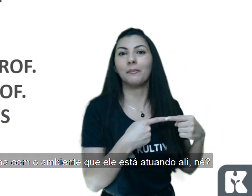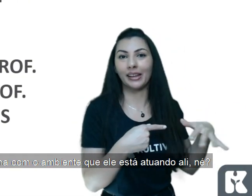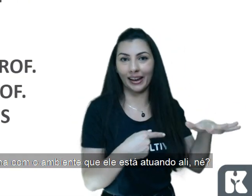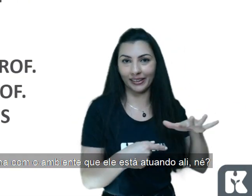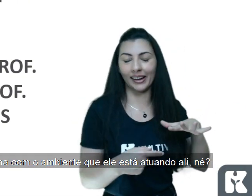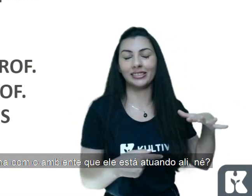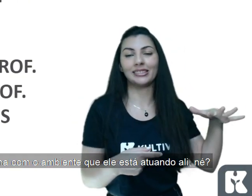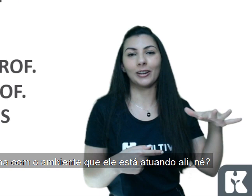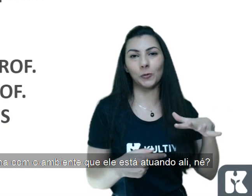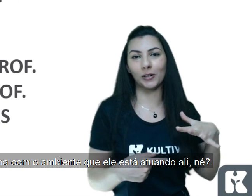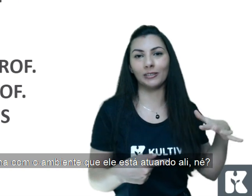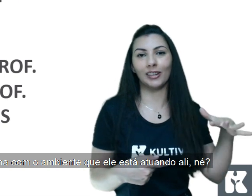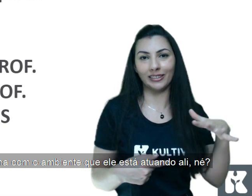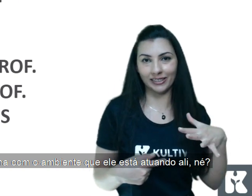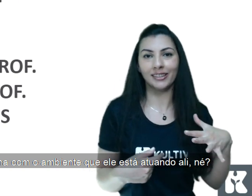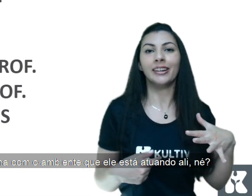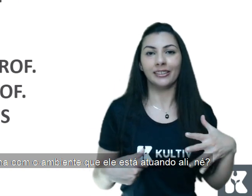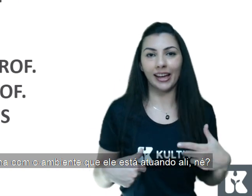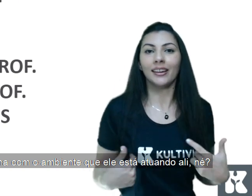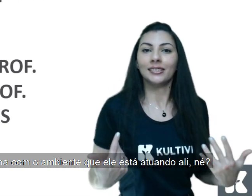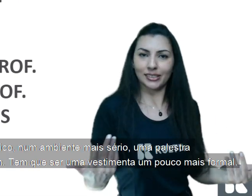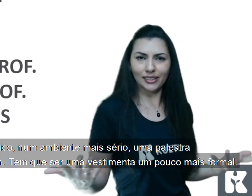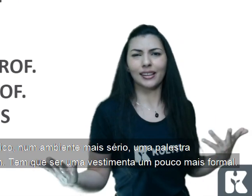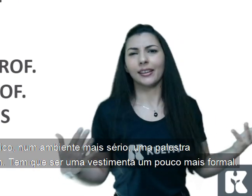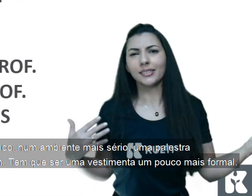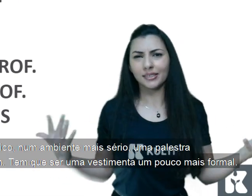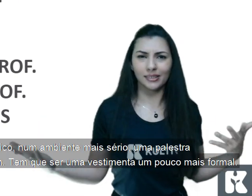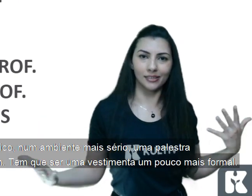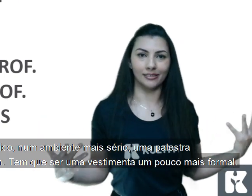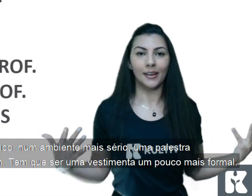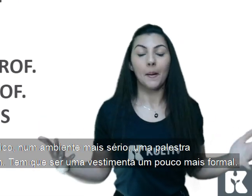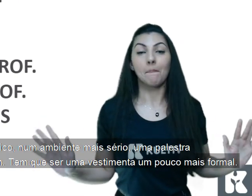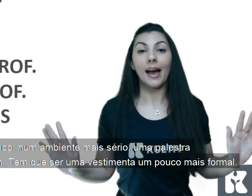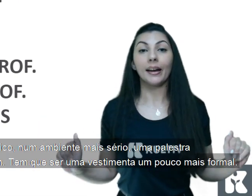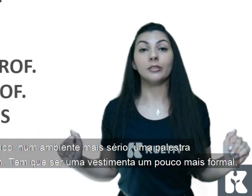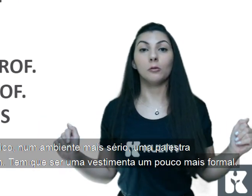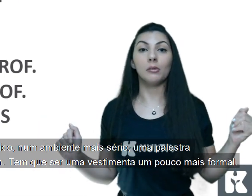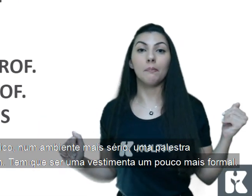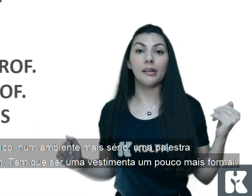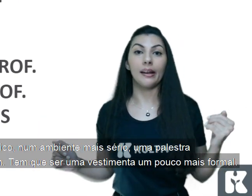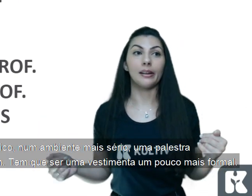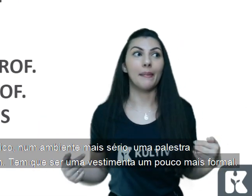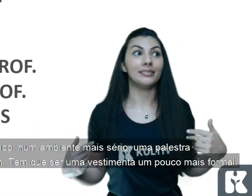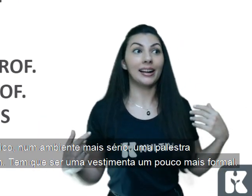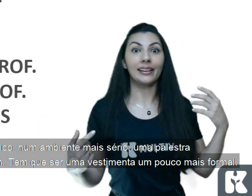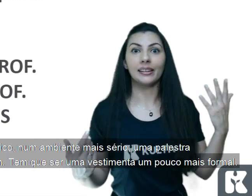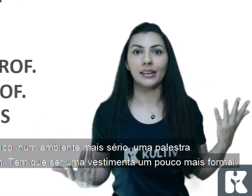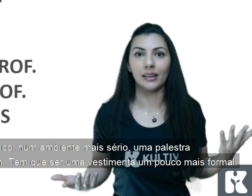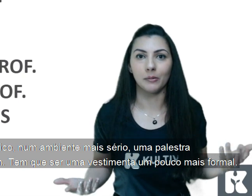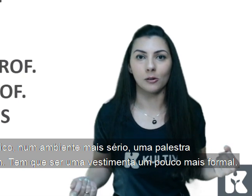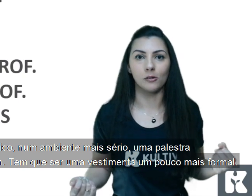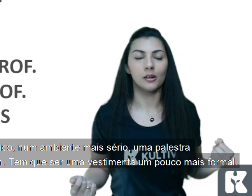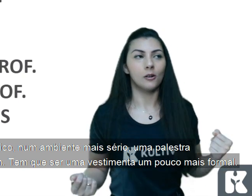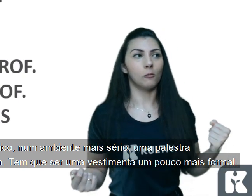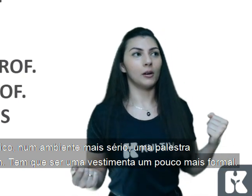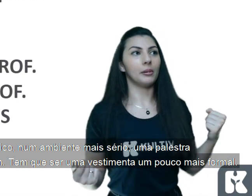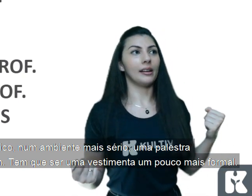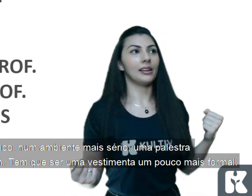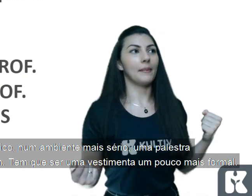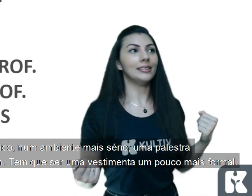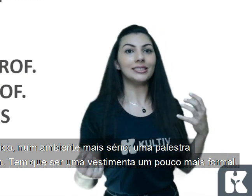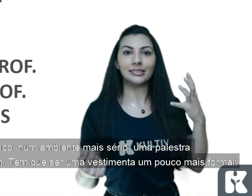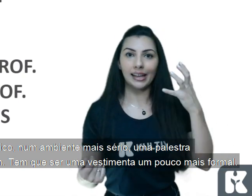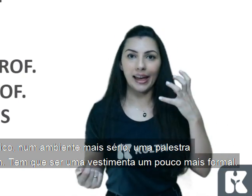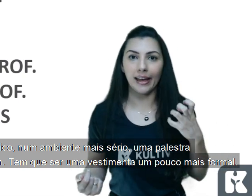com o ambiente que ele está atuando ali, né? Sim, daí sim. Mas num ambiente mais acadêmico, um